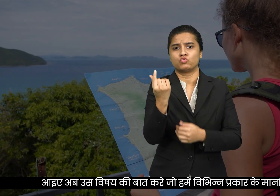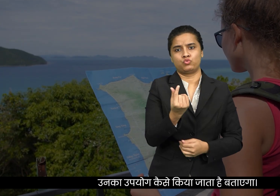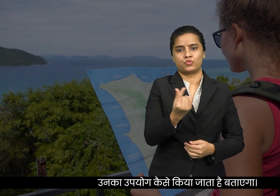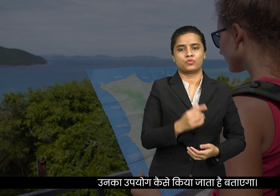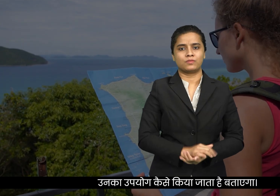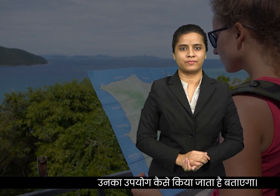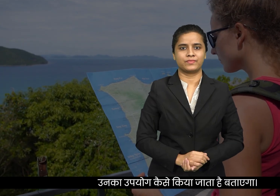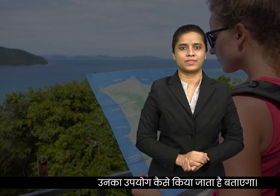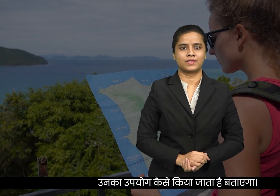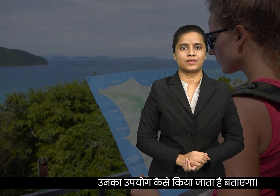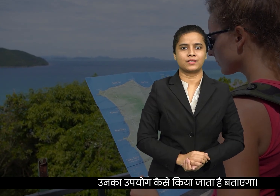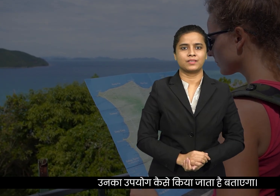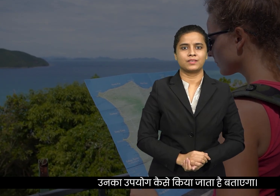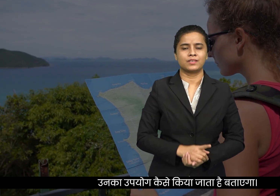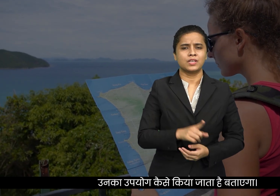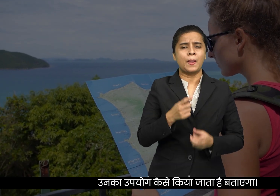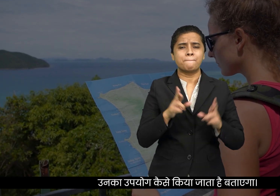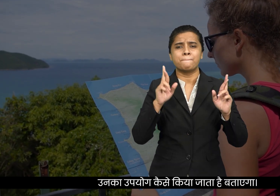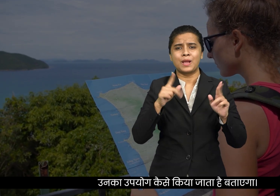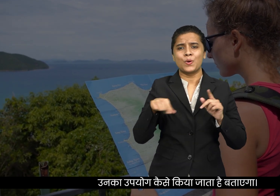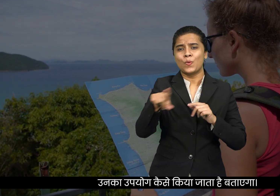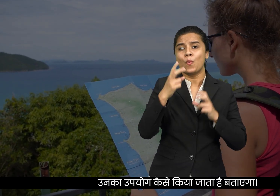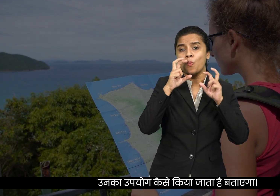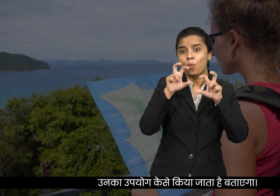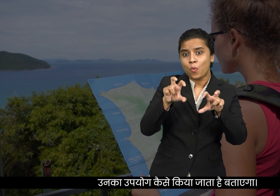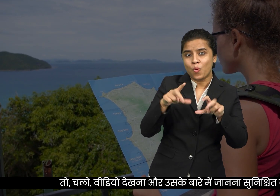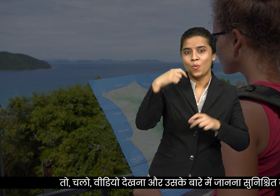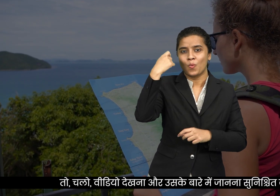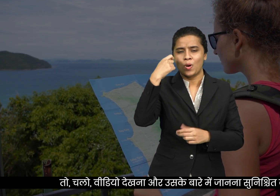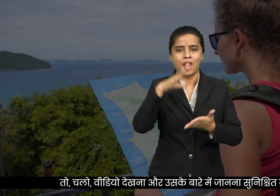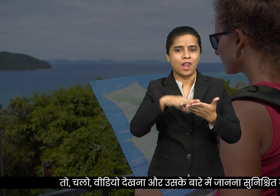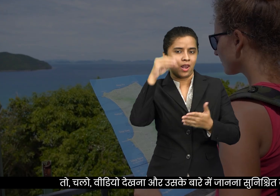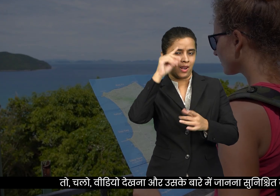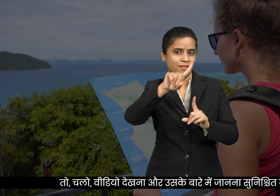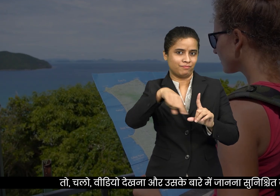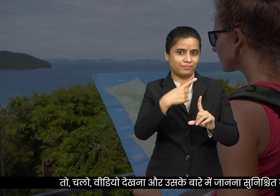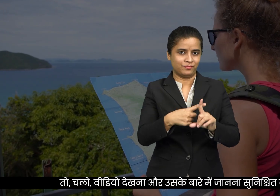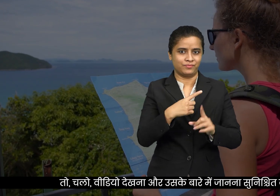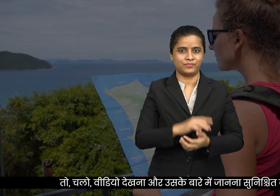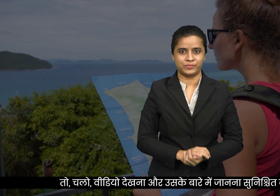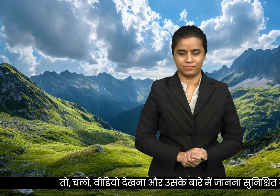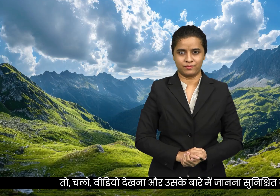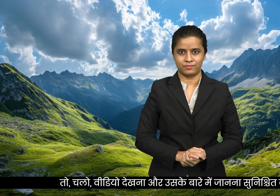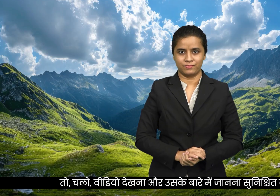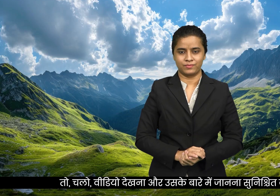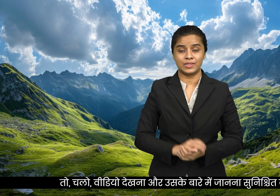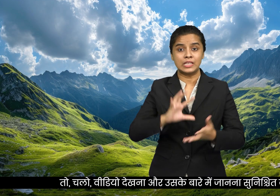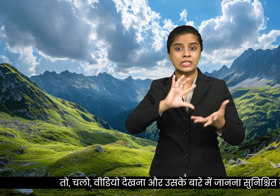और उनका उपयोग कैसे किया जाता है बताएगा। तो चलो वीडियो देखना और उसके बारे में